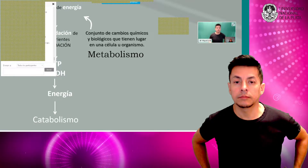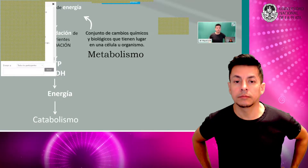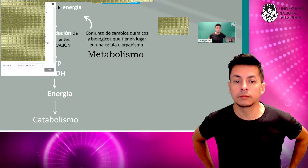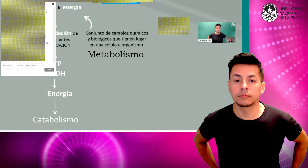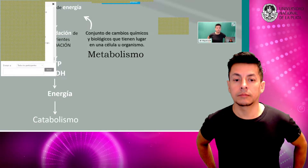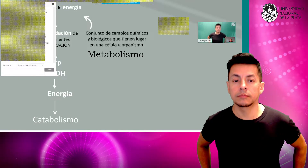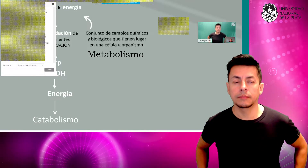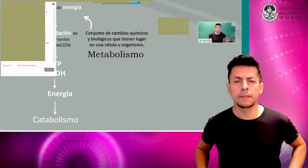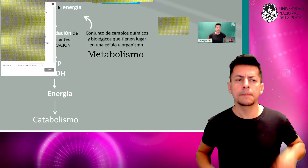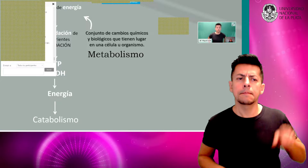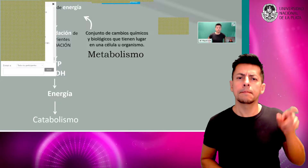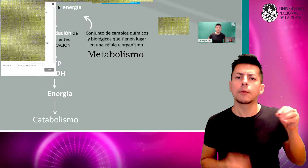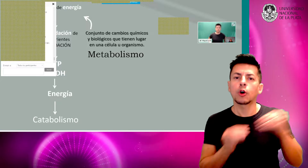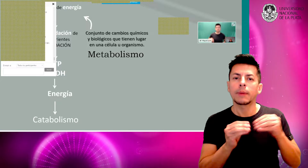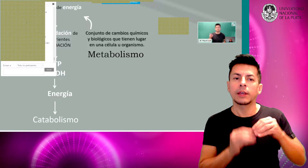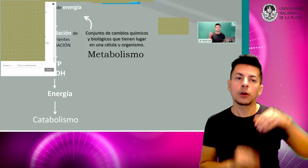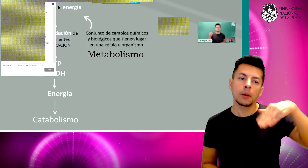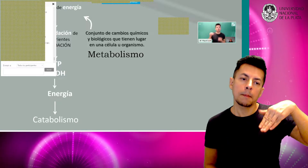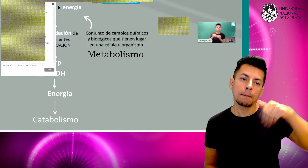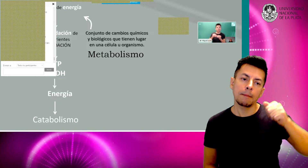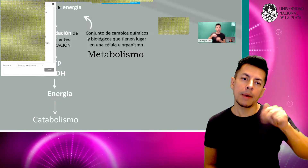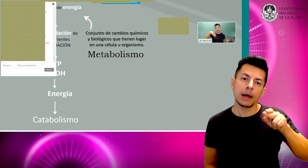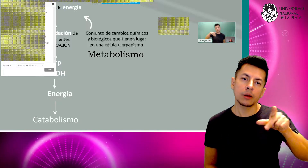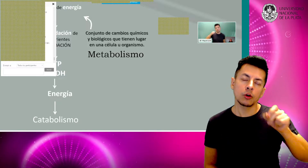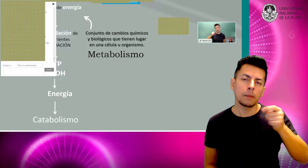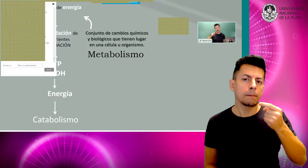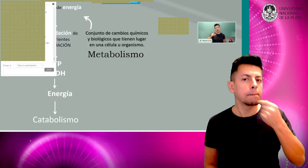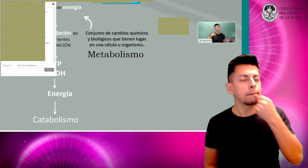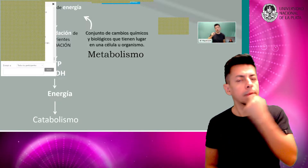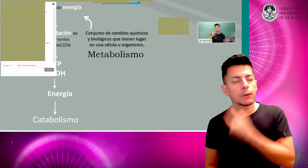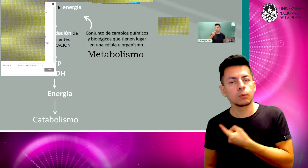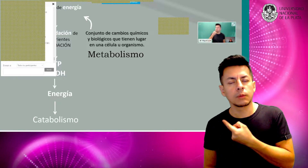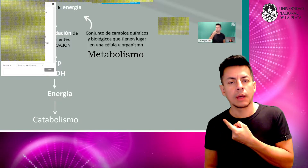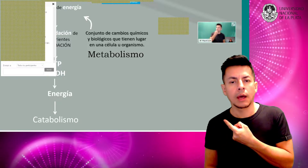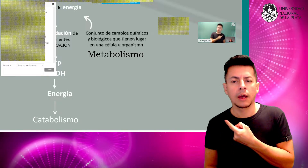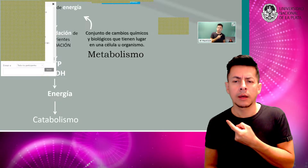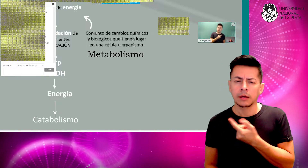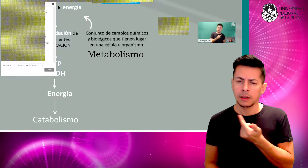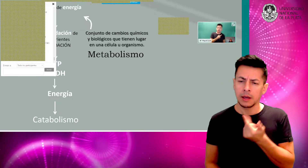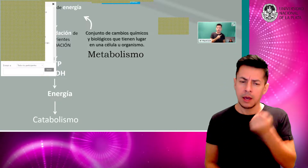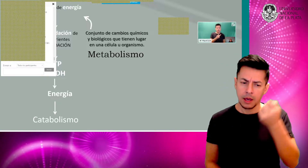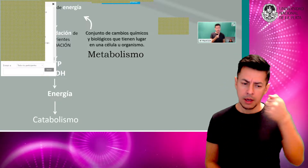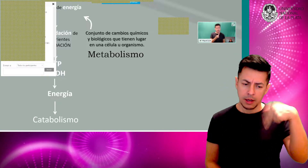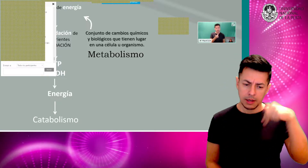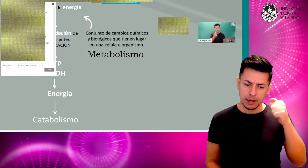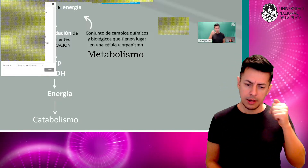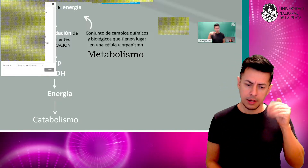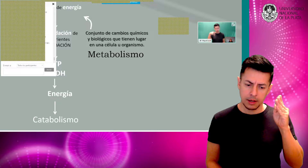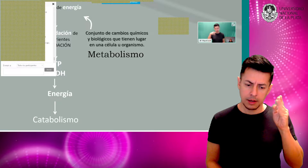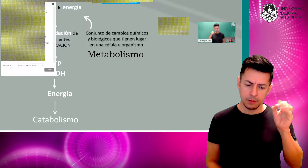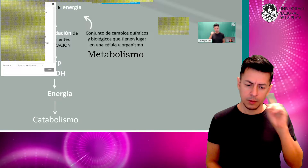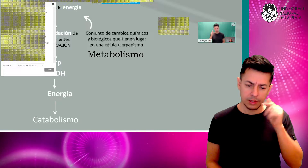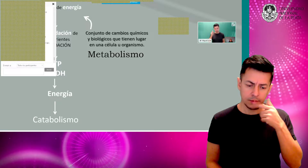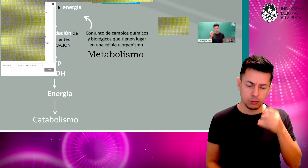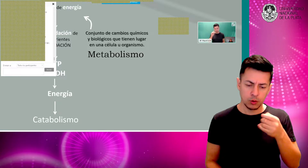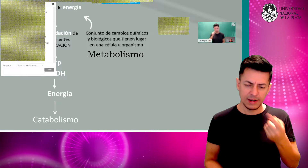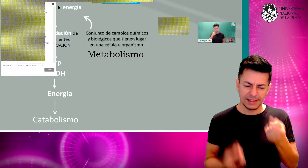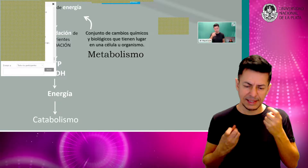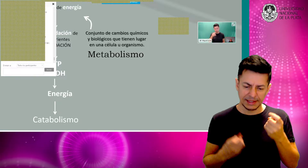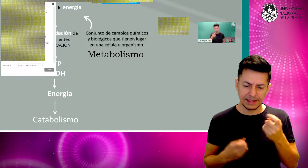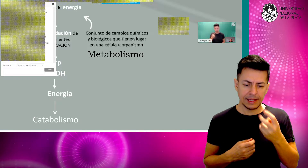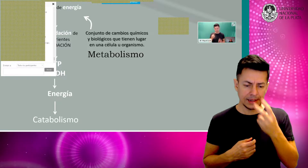Marcos me pregunta, ¿entonces el anabolismo necesita energía, ATP y NADH para hacer crecer las células y moléculas,